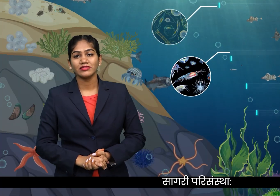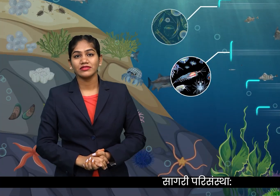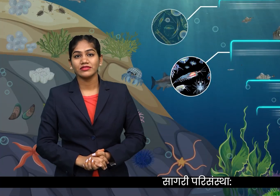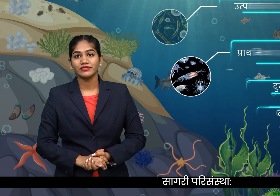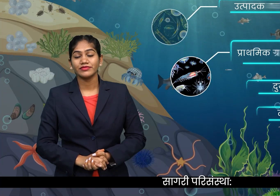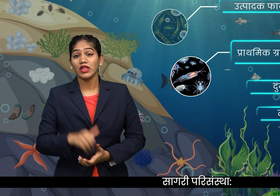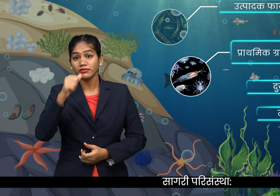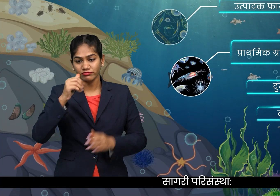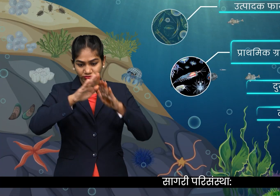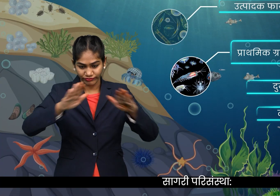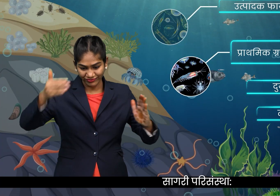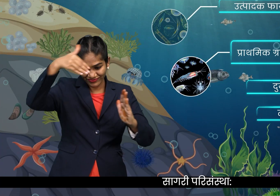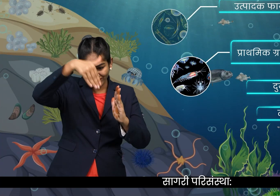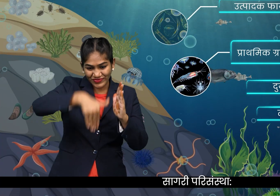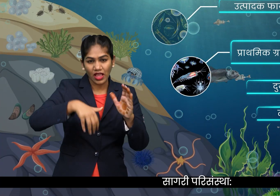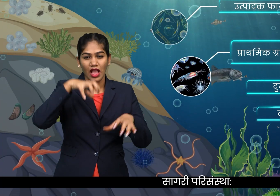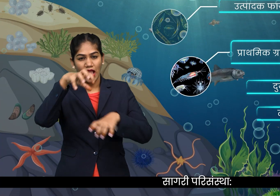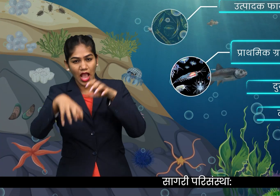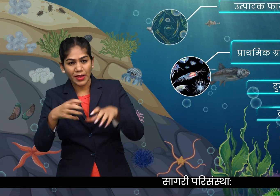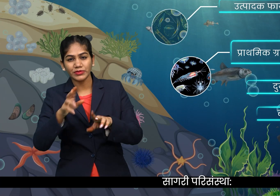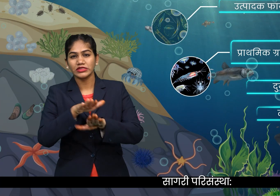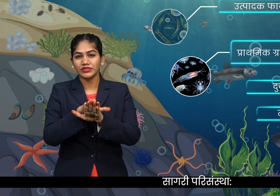सागरी परिसंस्था.